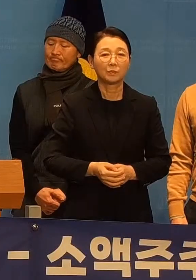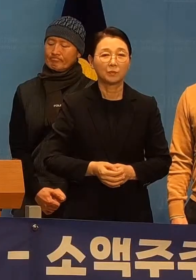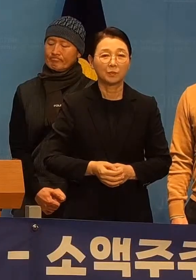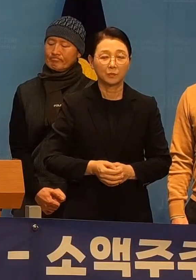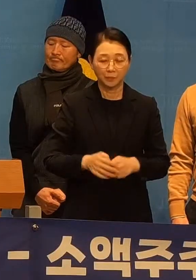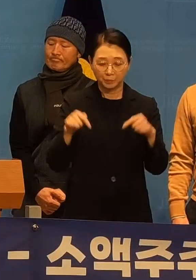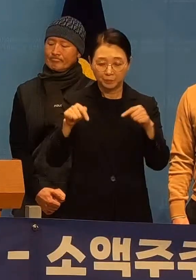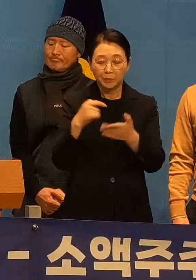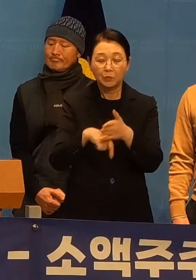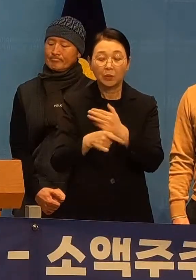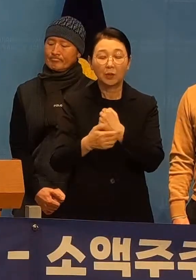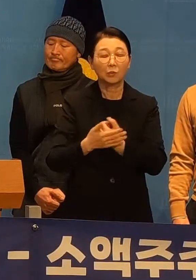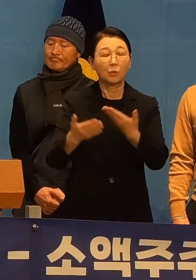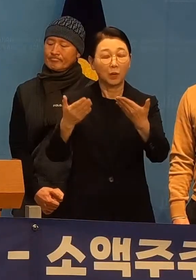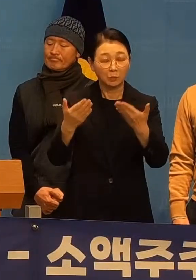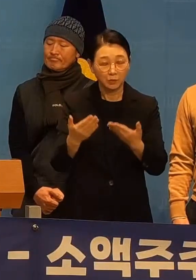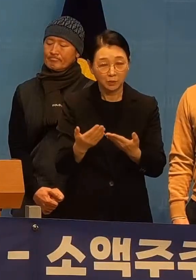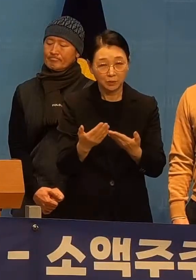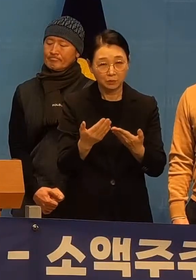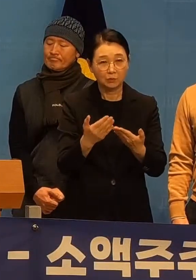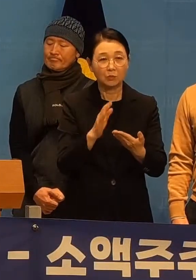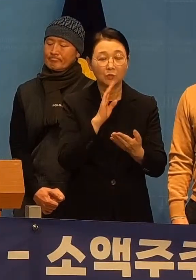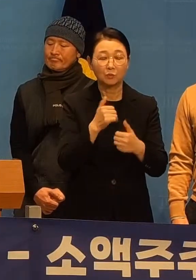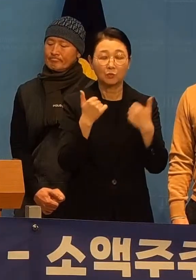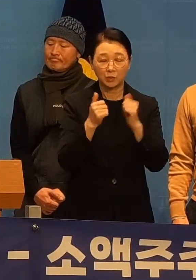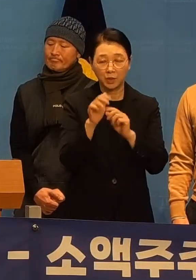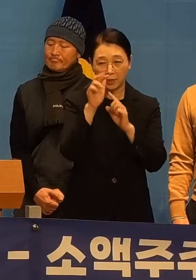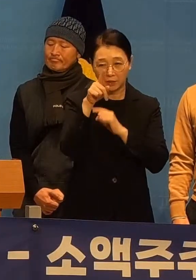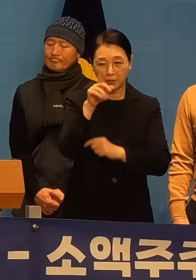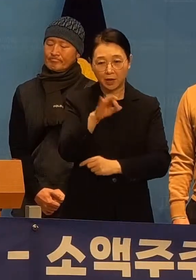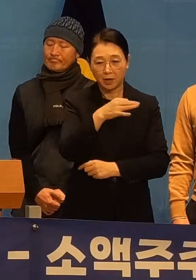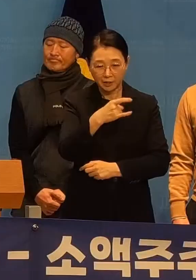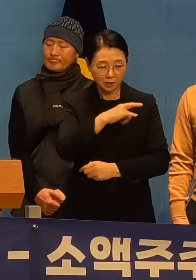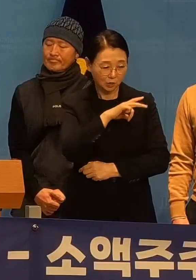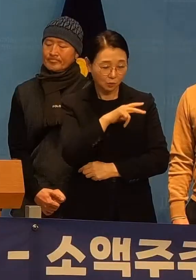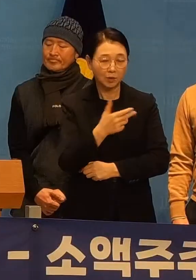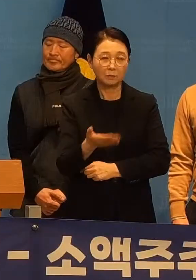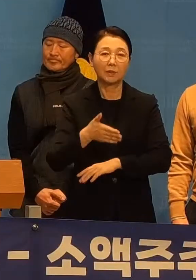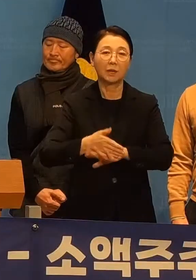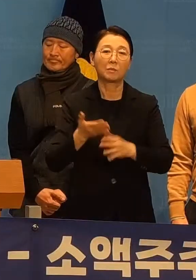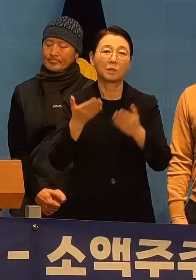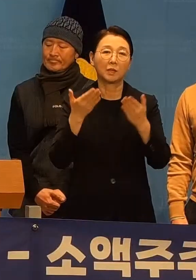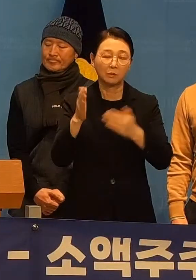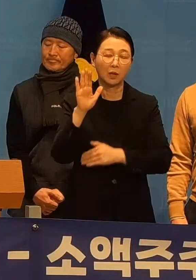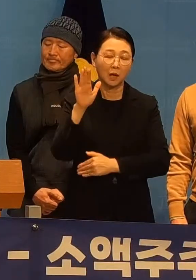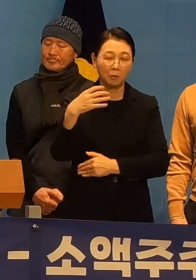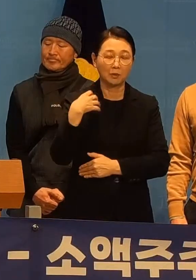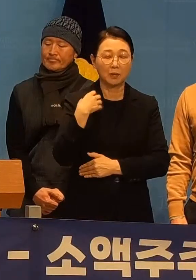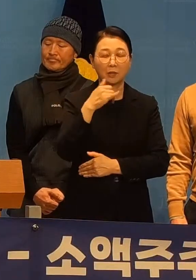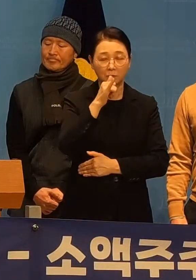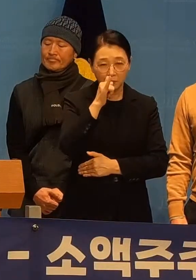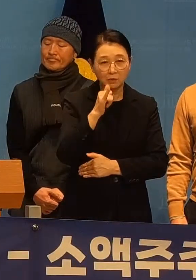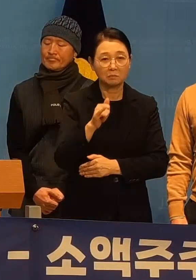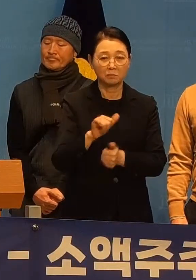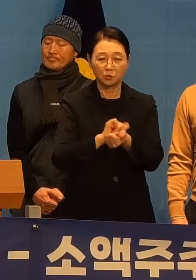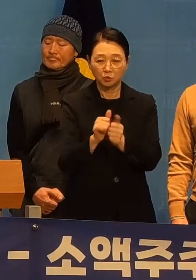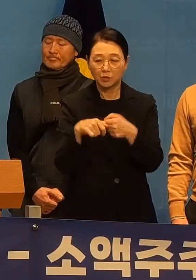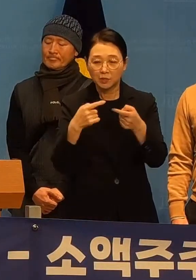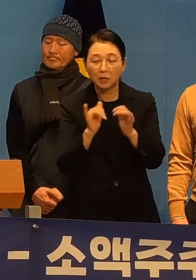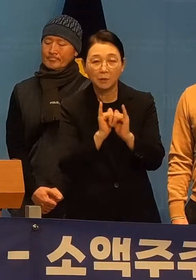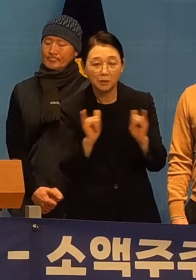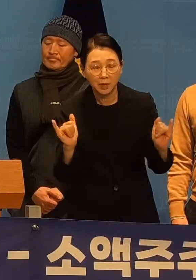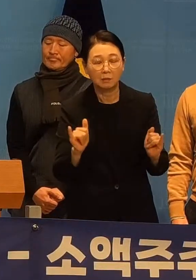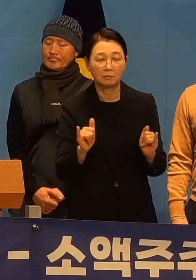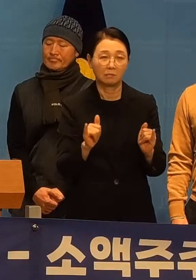이강일 위원님께 깊이 감사드리며 저희는 앞으로도 책임 있는 시장 참여자로서